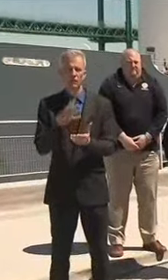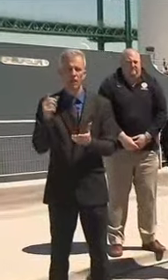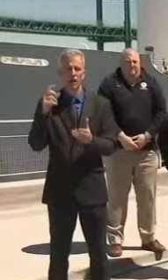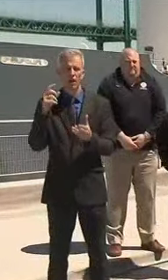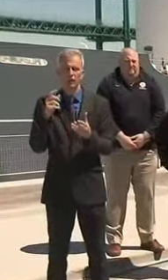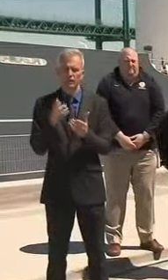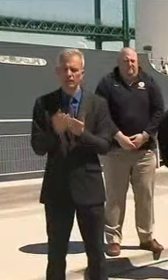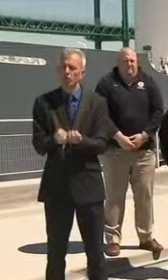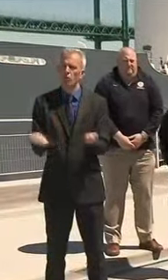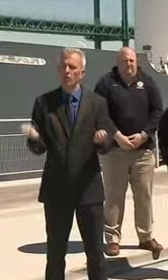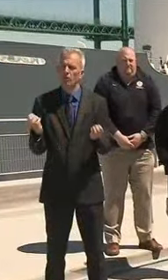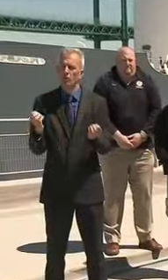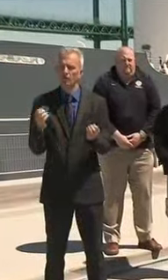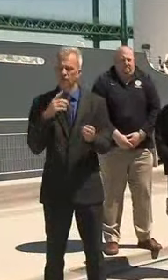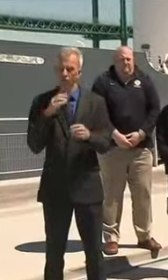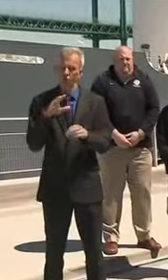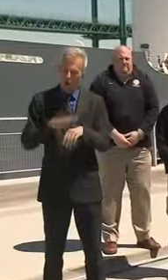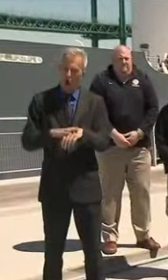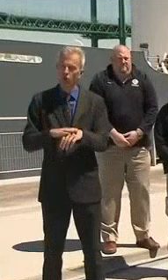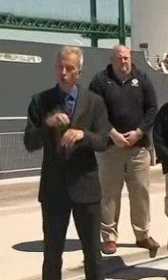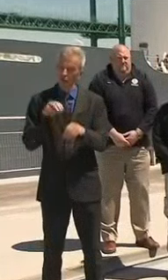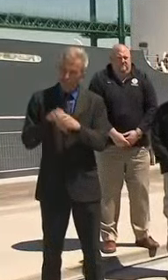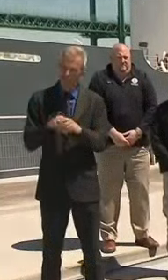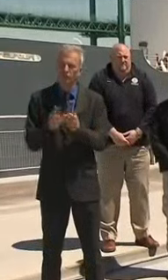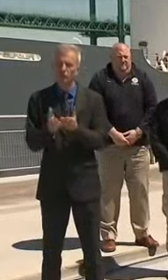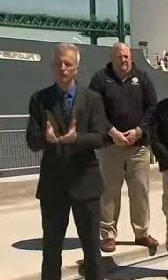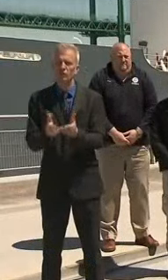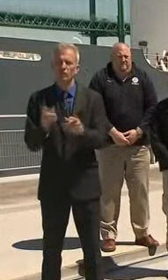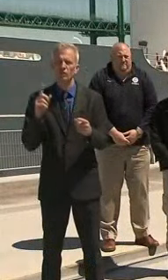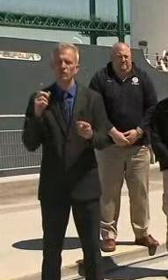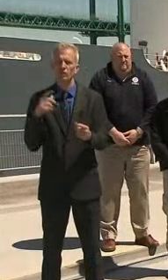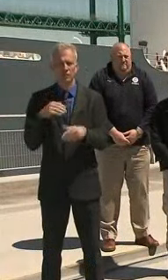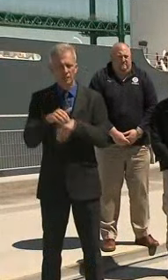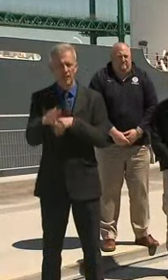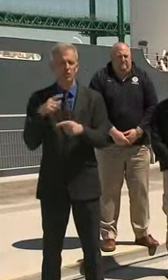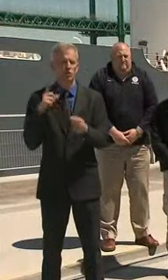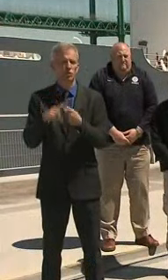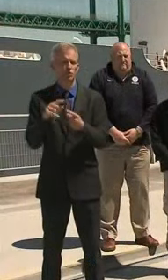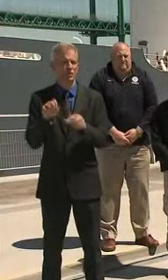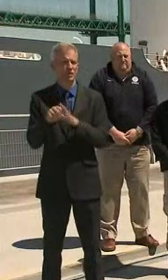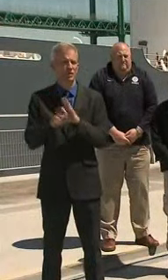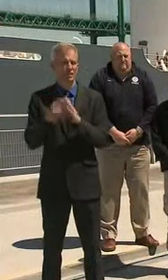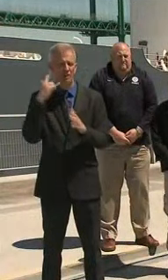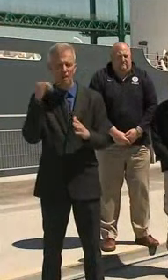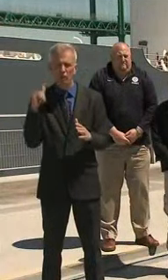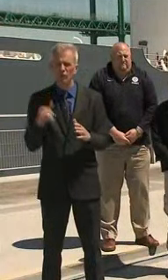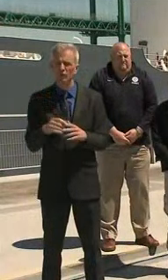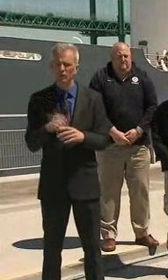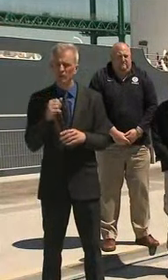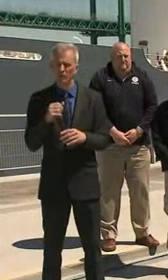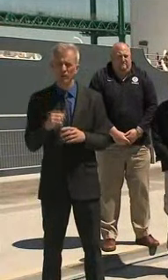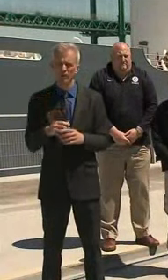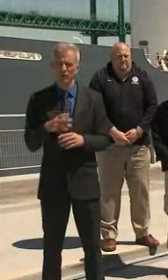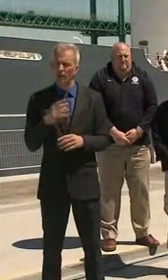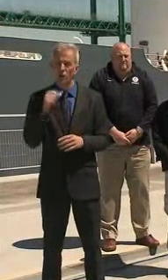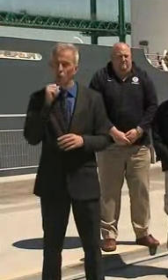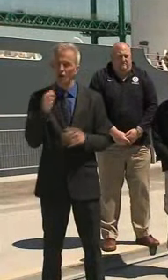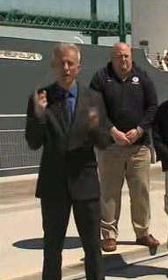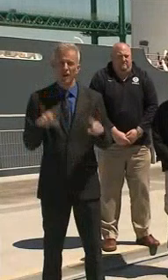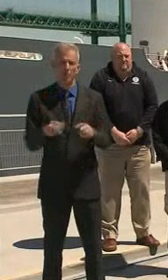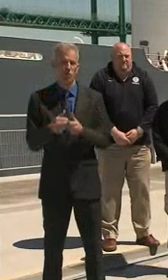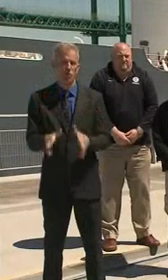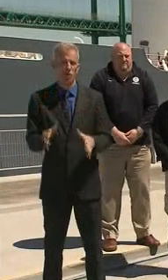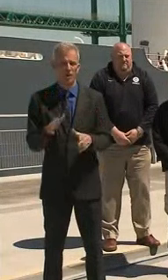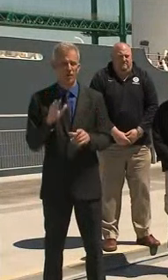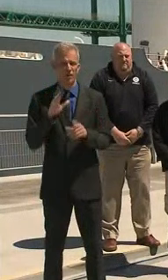agradecida en nombre de un estado tan agradecido por hombre enviado a este buque y sus recursos increíbles que están dentro de este